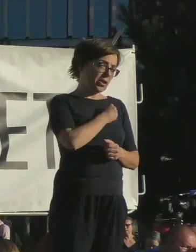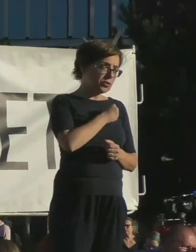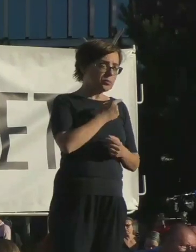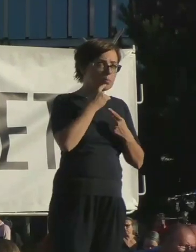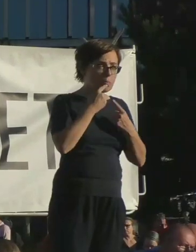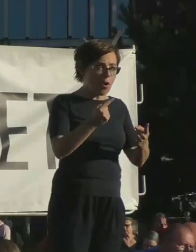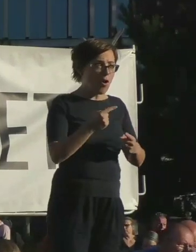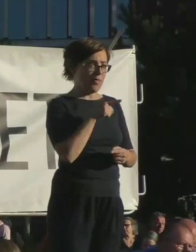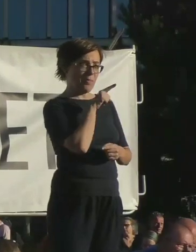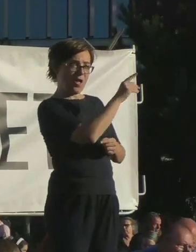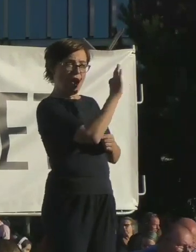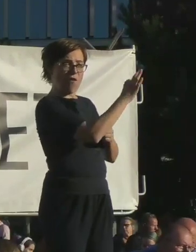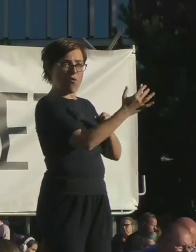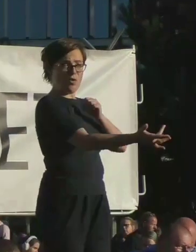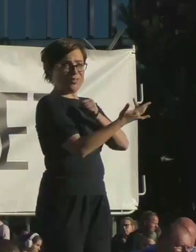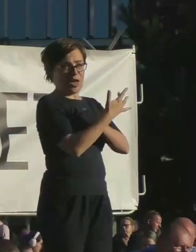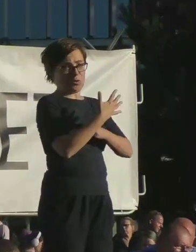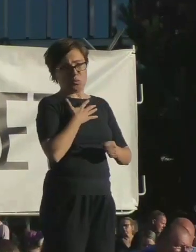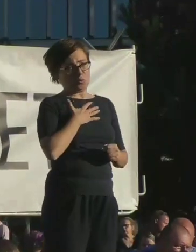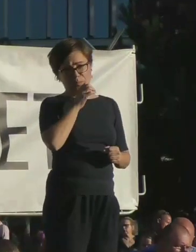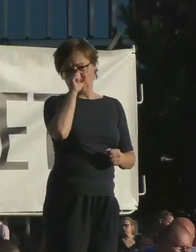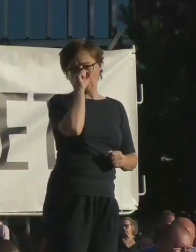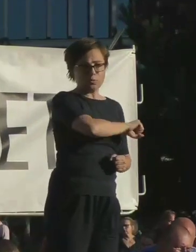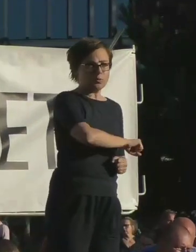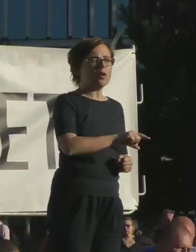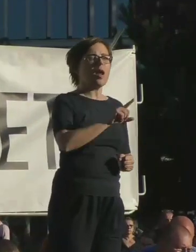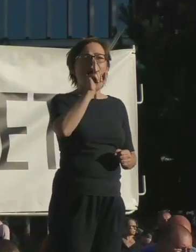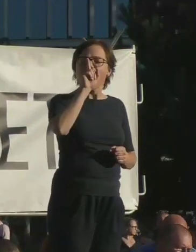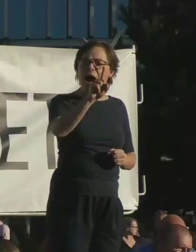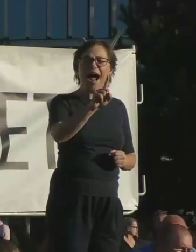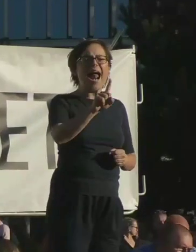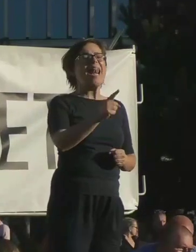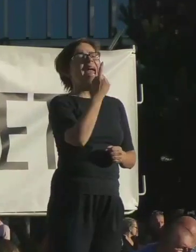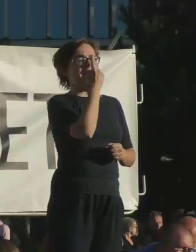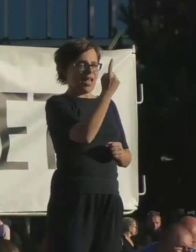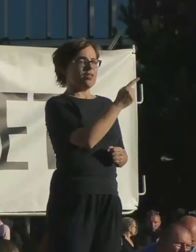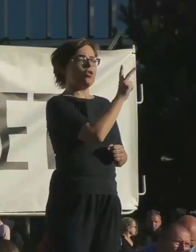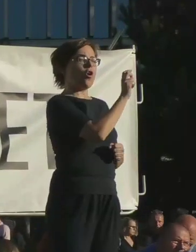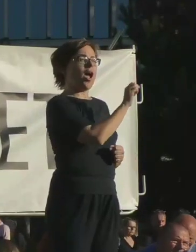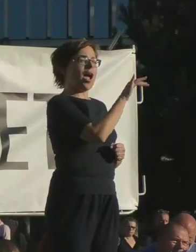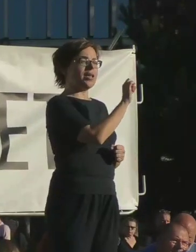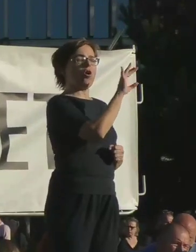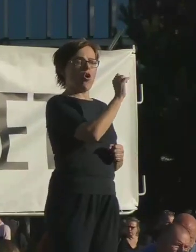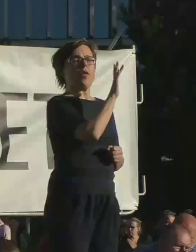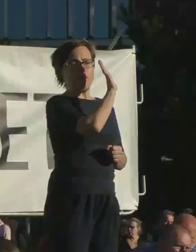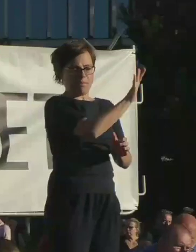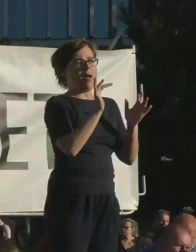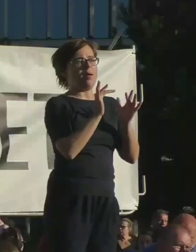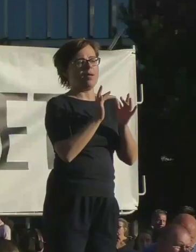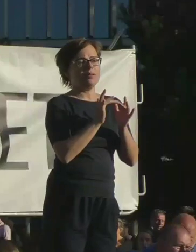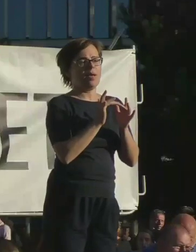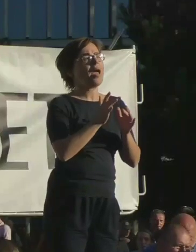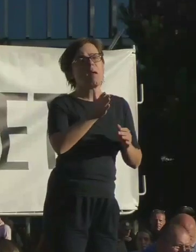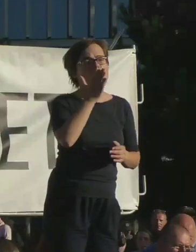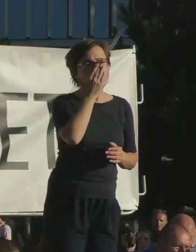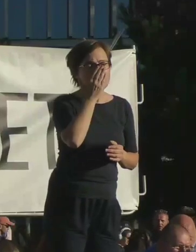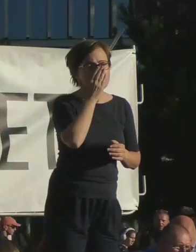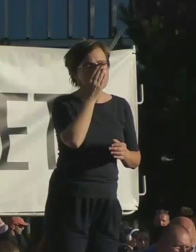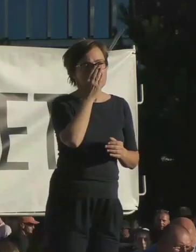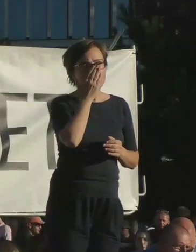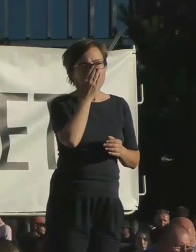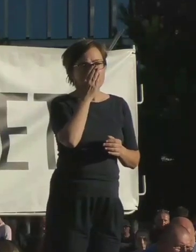te zarzuty są totalnie absurdalne, ale z jednym Kaja Godek ma rację. Mamy